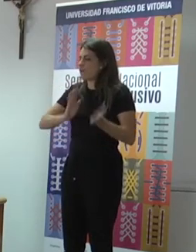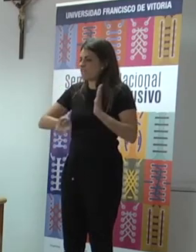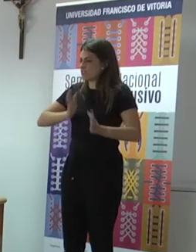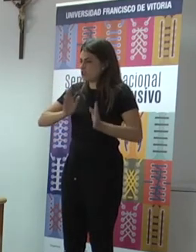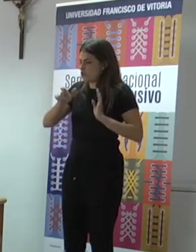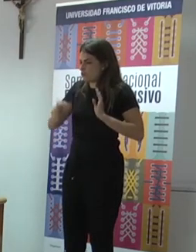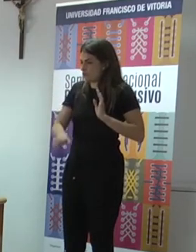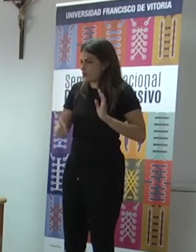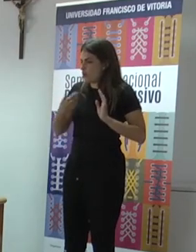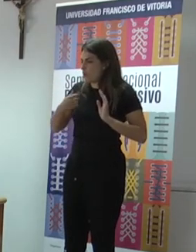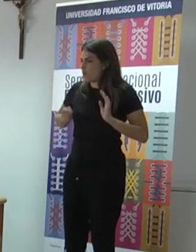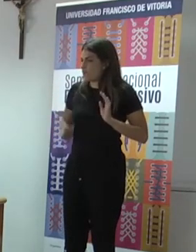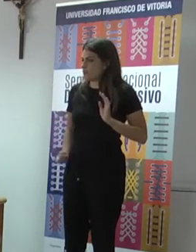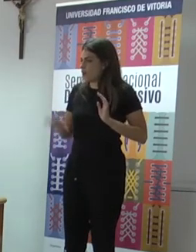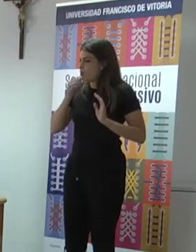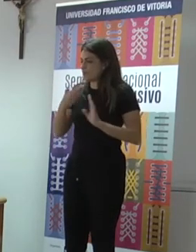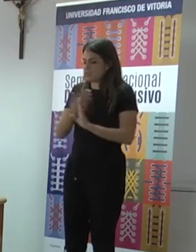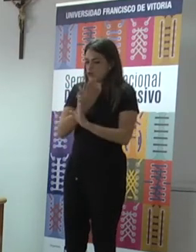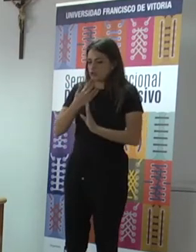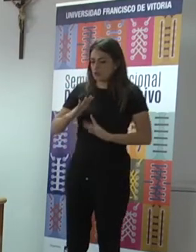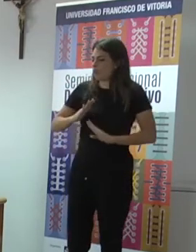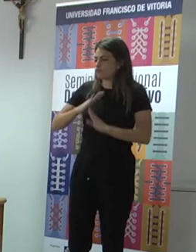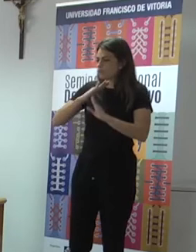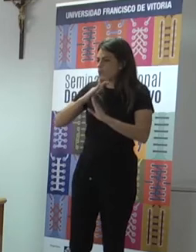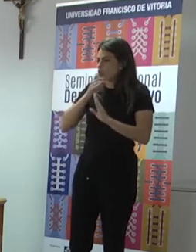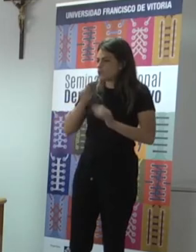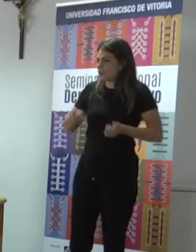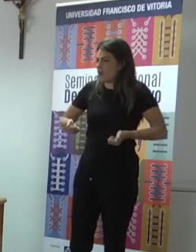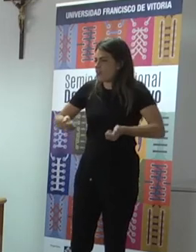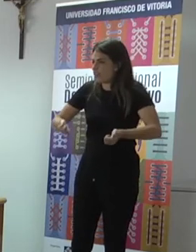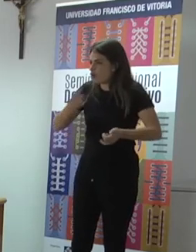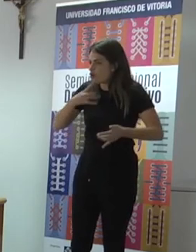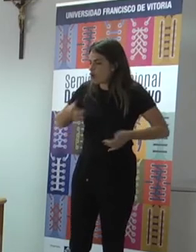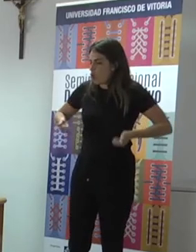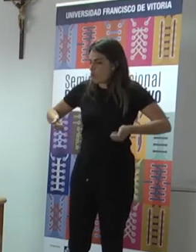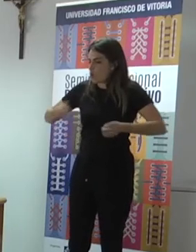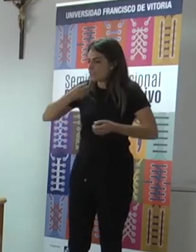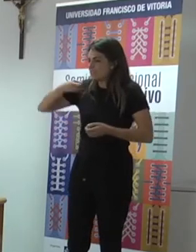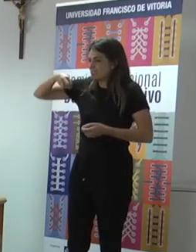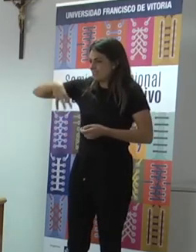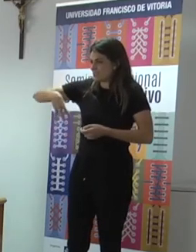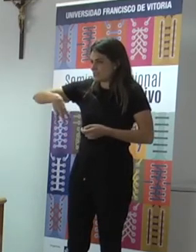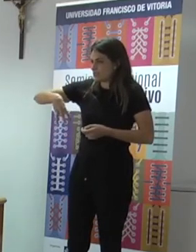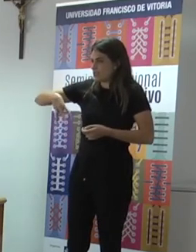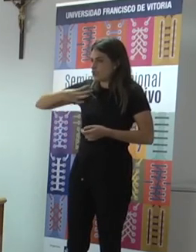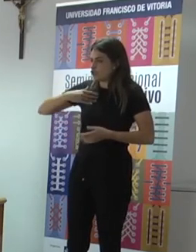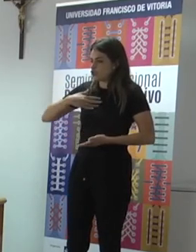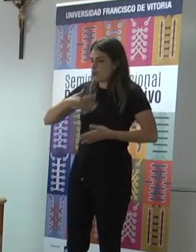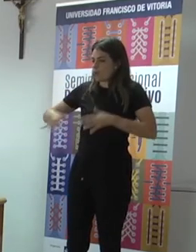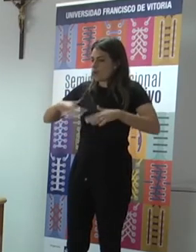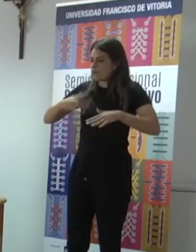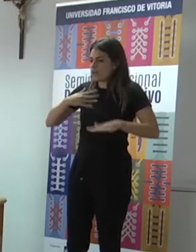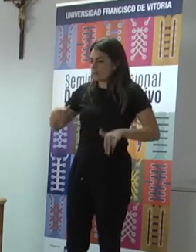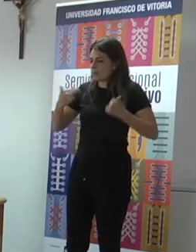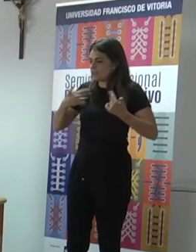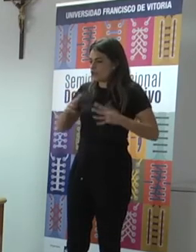no, me habría quedado estancado o en un andador o en unas muletas de trípode que no me habrían permitido ni la mitad de la movilidad que